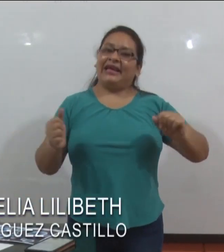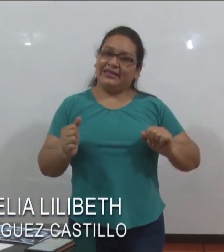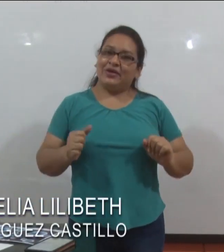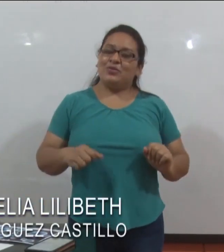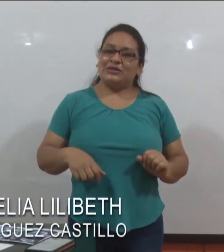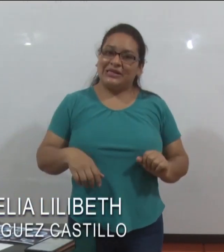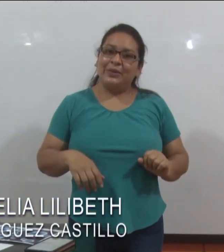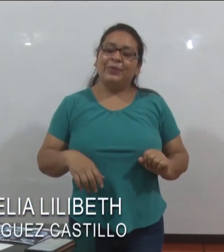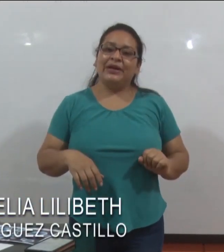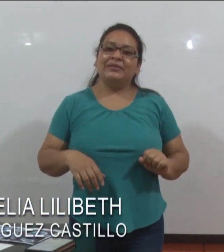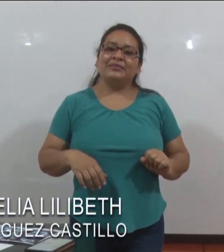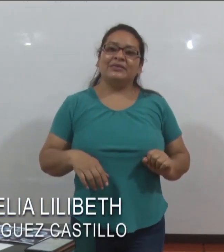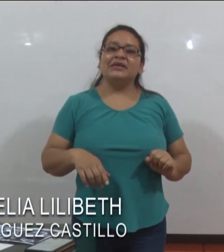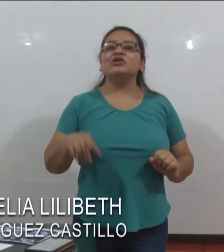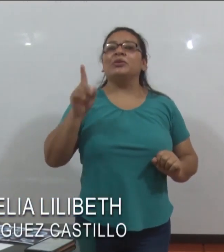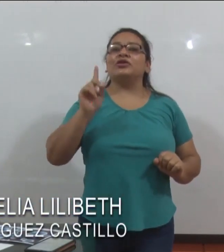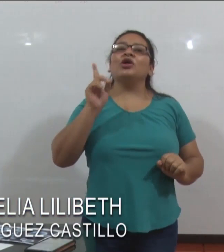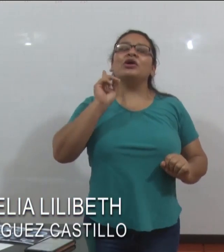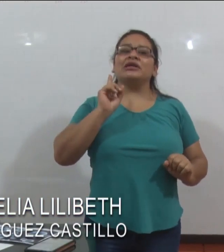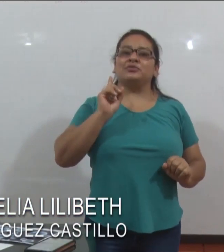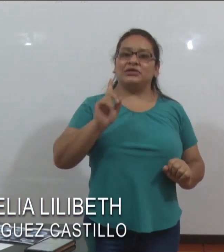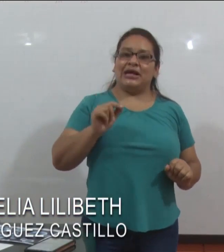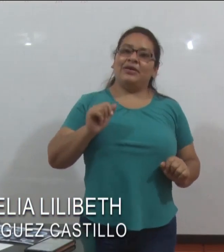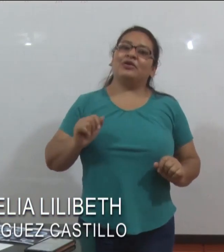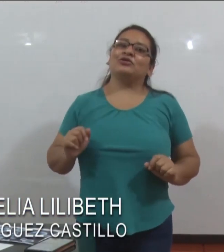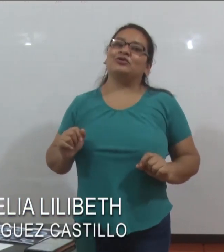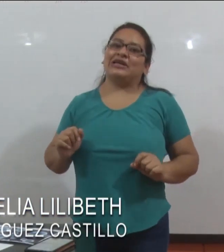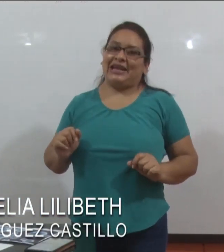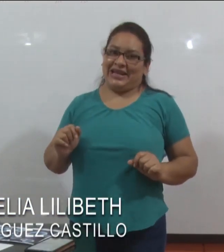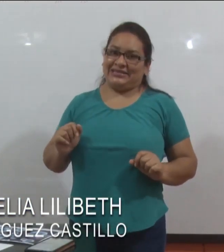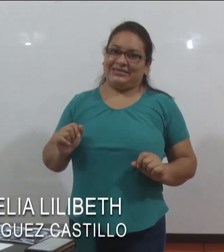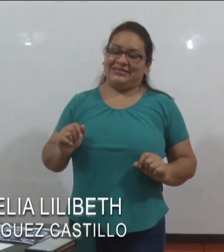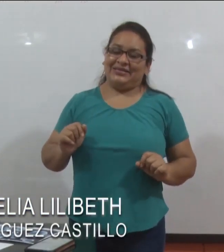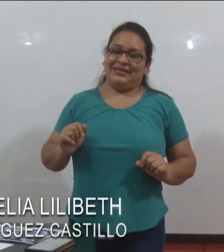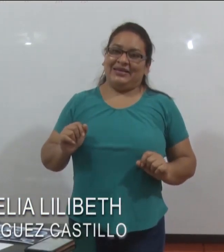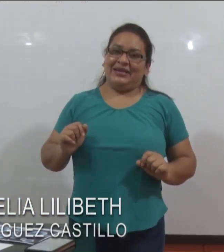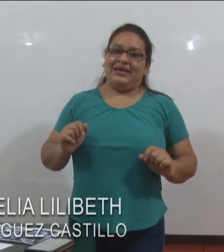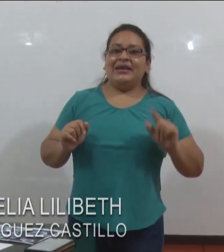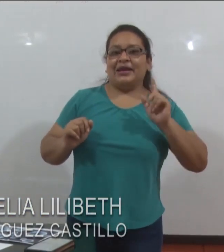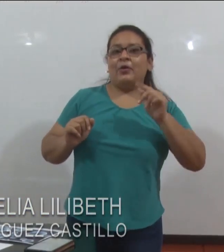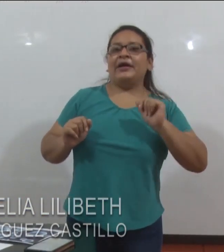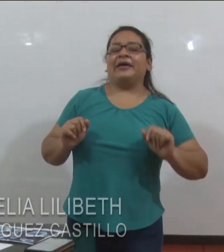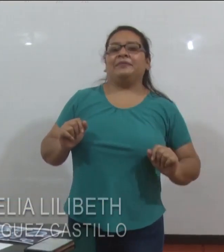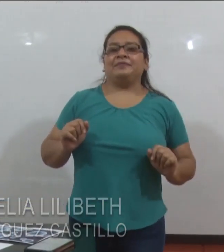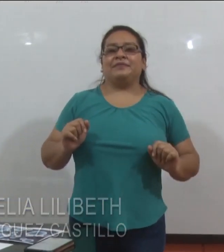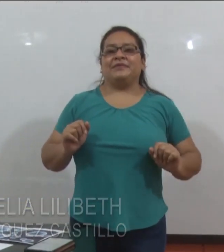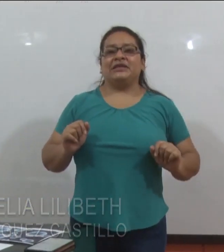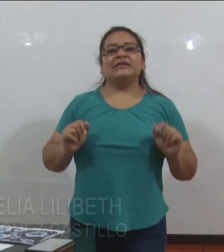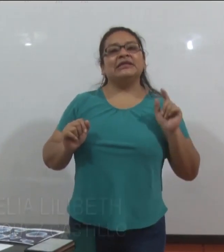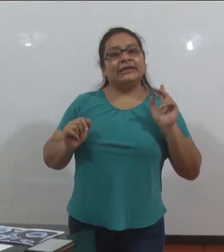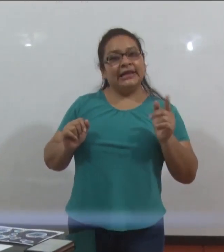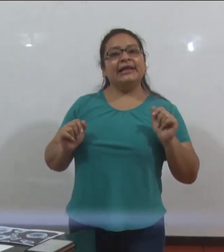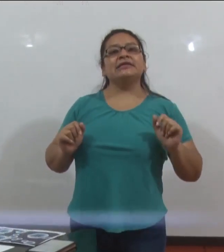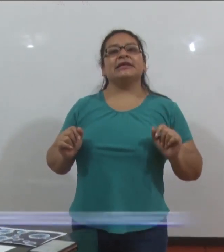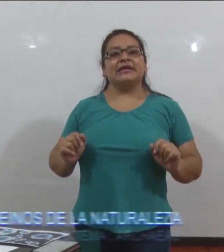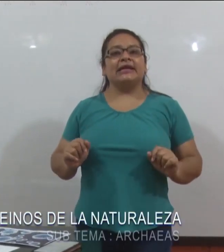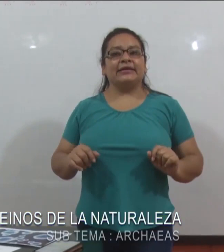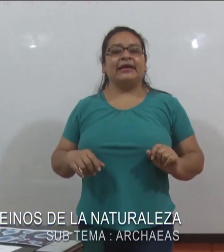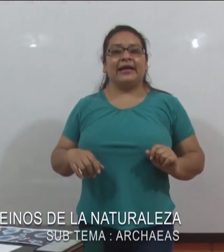inteligente como siempre y sobre todo responsable con tus tareas. Recuerda, si tienes que salir de